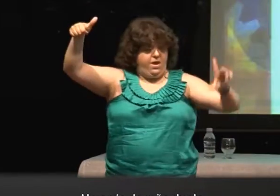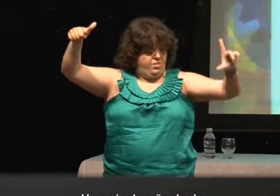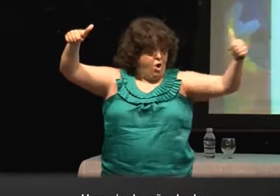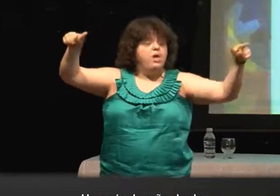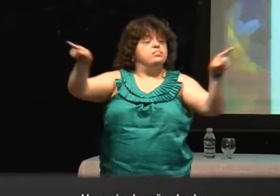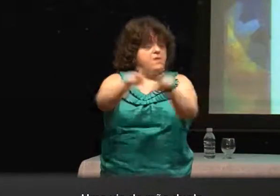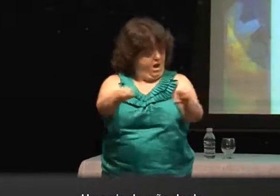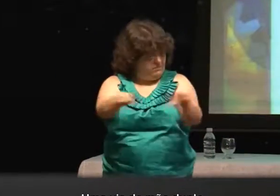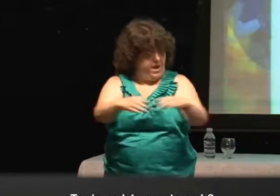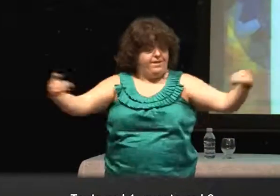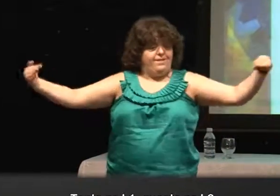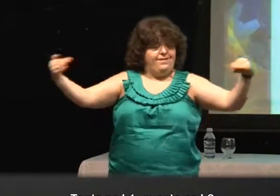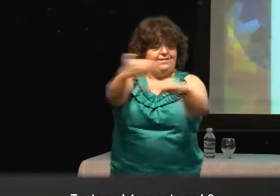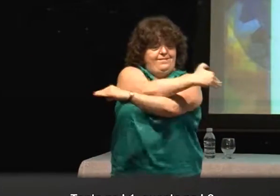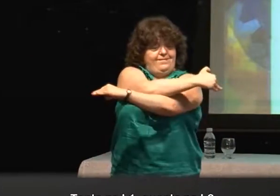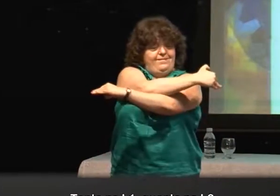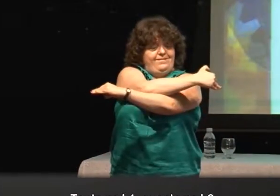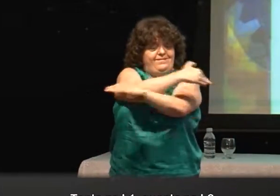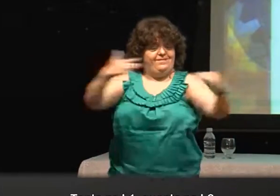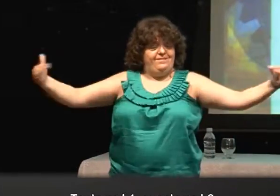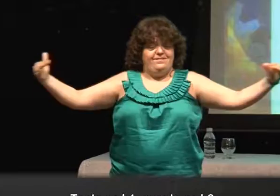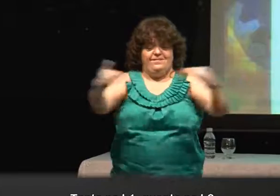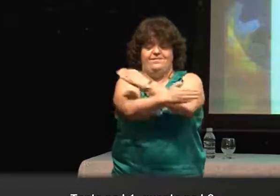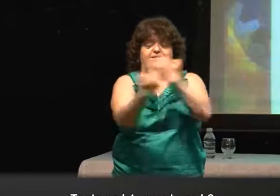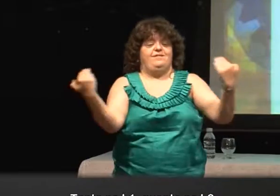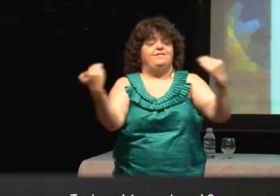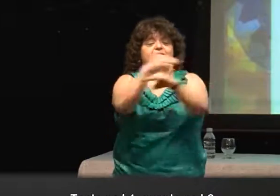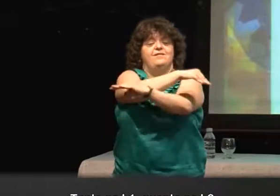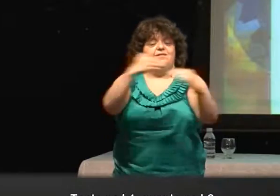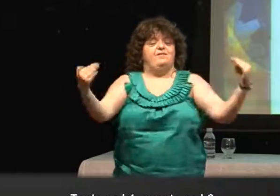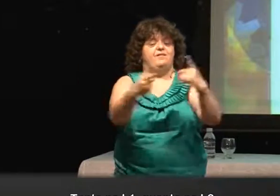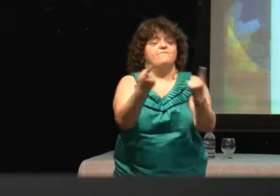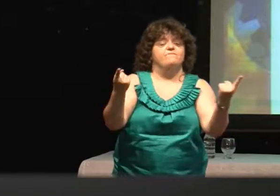mão dupla, tanto na L1 quanto na L2.